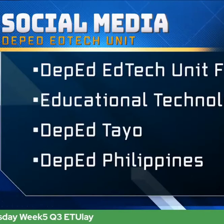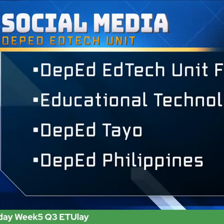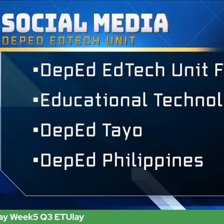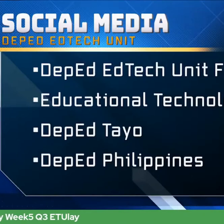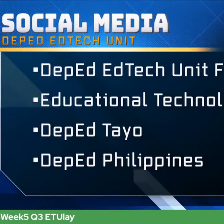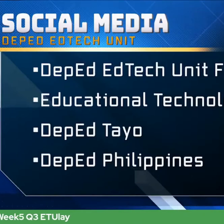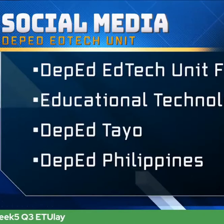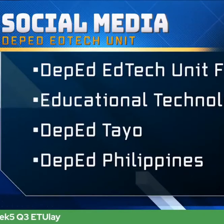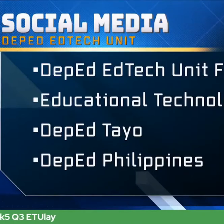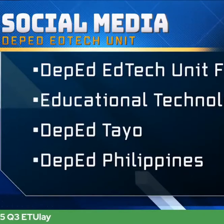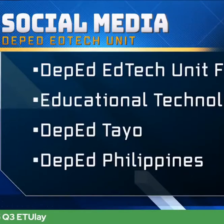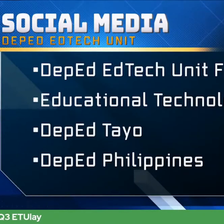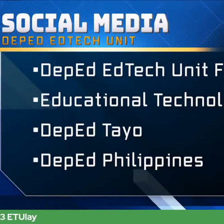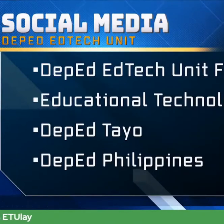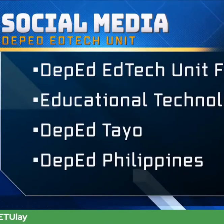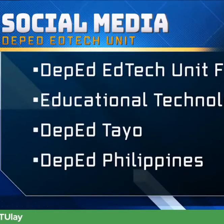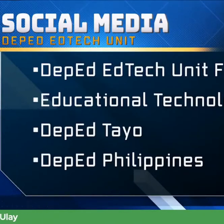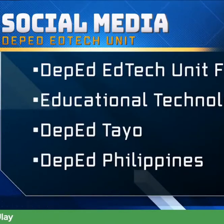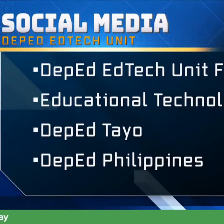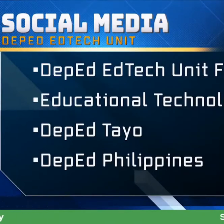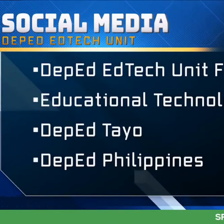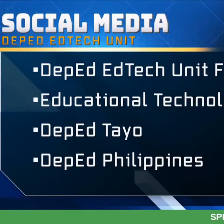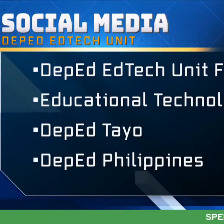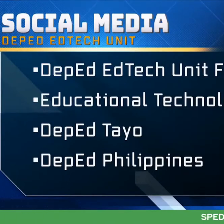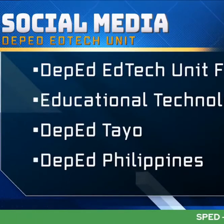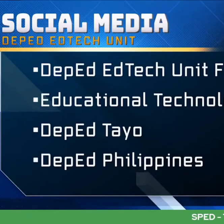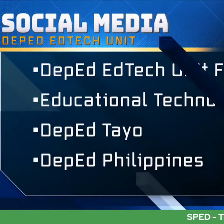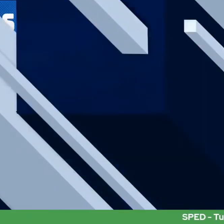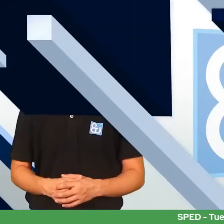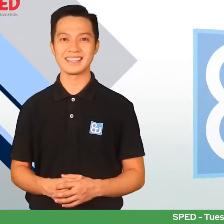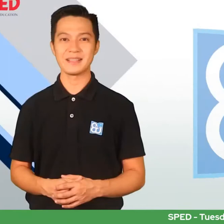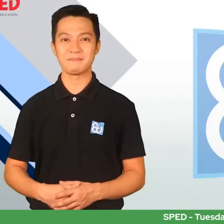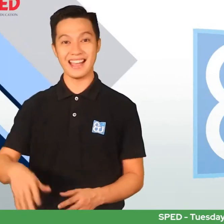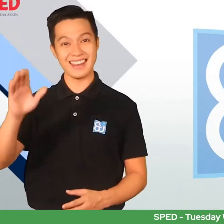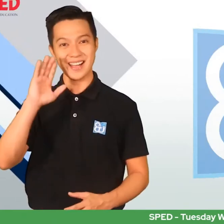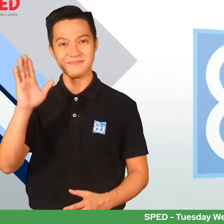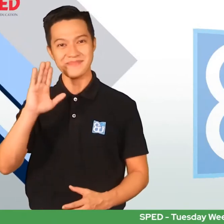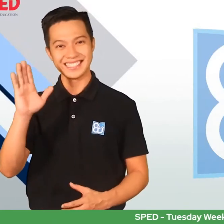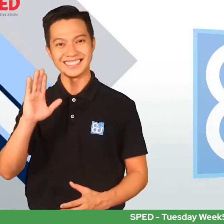at sa DepEd Tayo at DepEd Philippines social media accounts. Paalam!